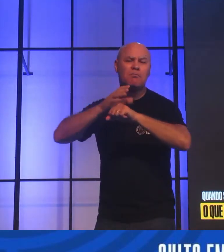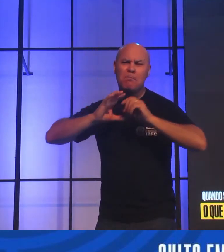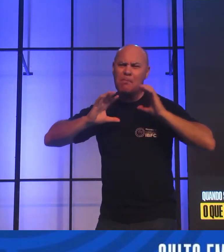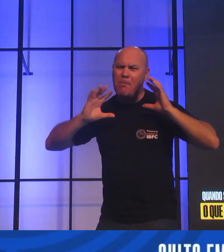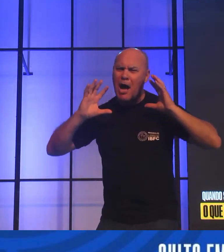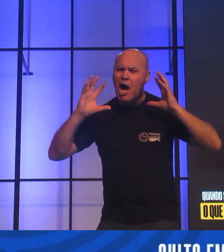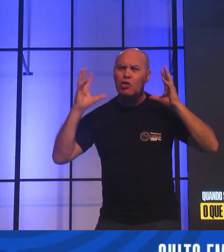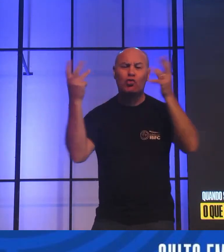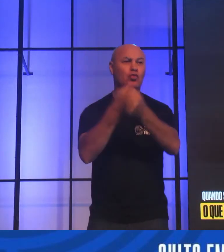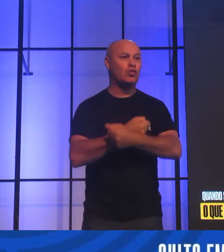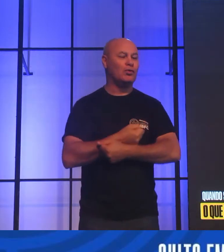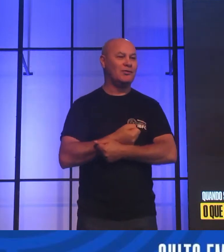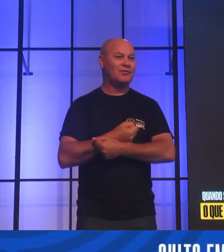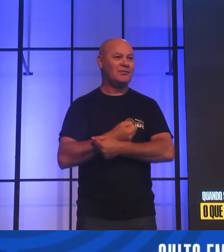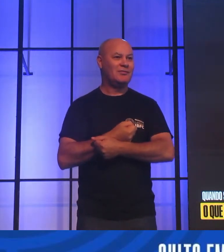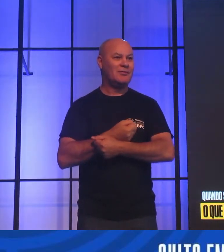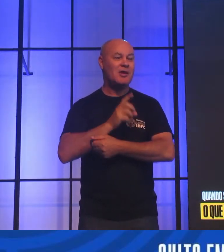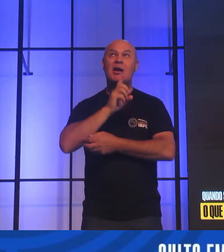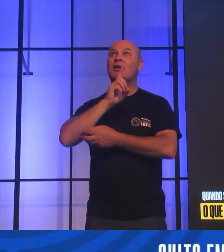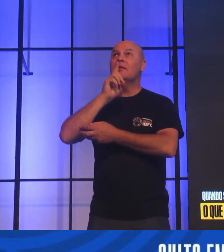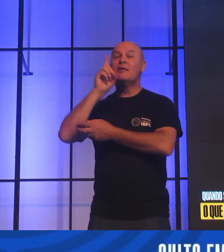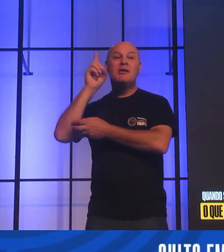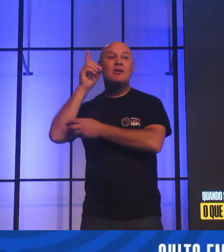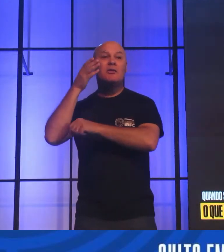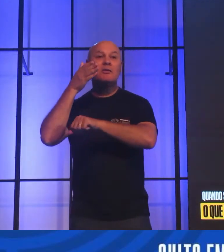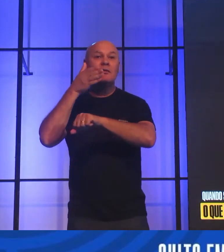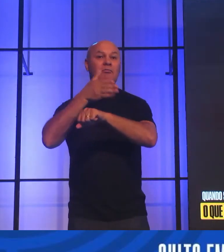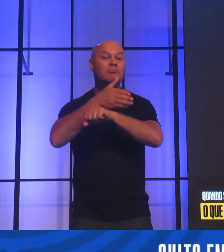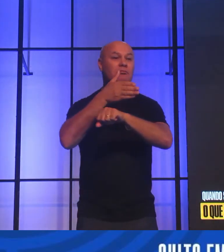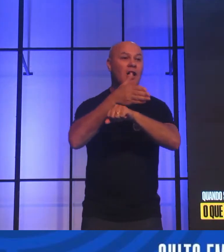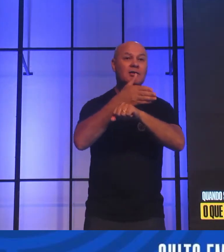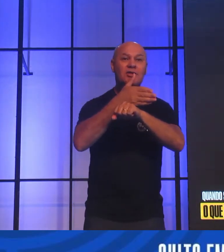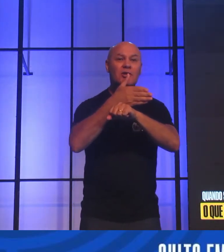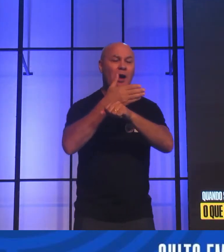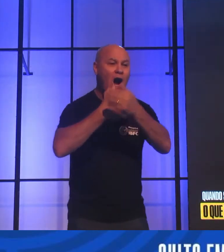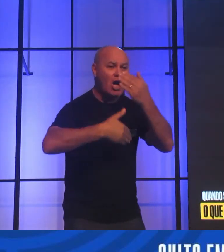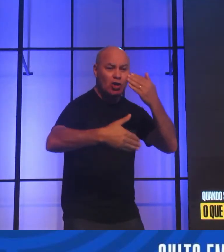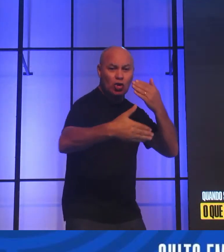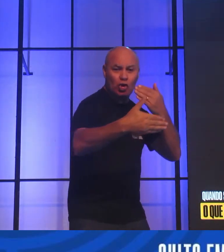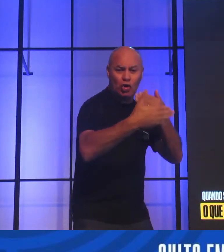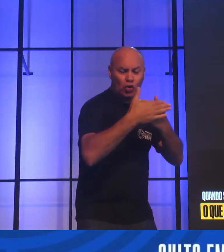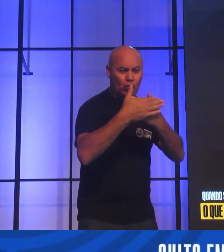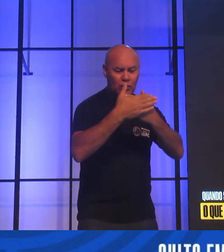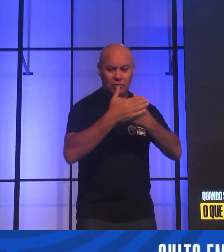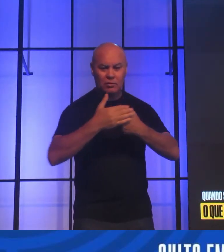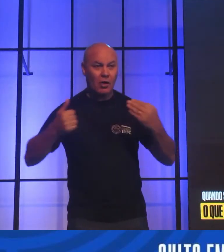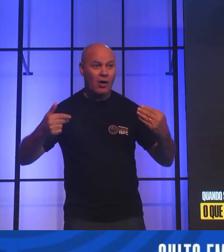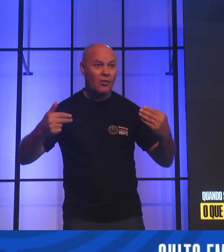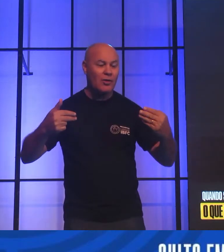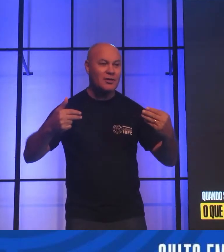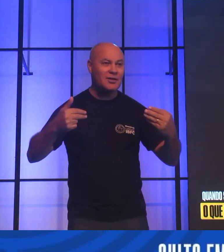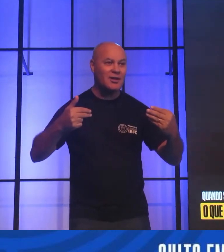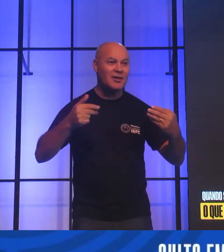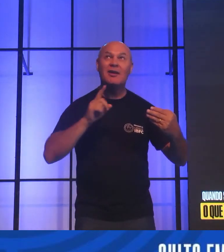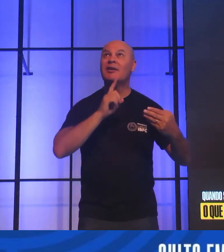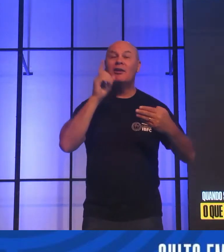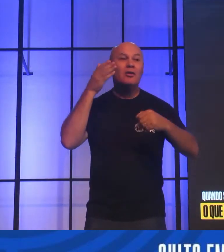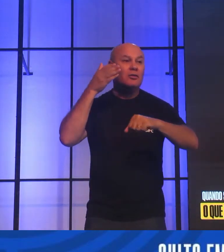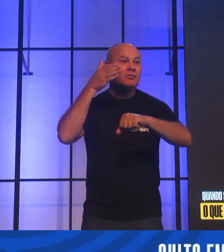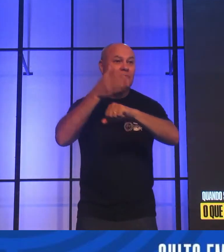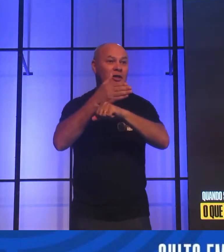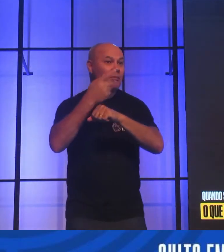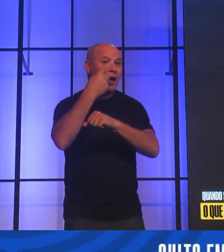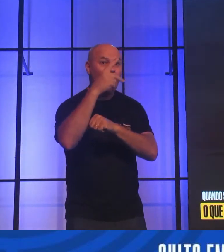que torra, até numa circunstância que me leva a querer reagir. Ele está dizendo todas. E todas é